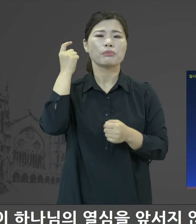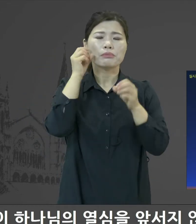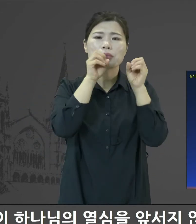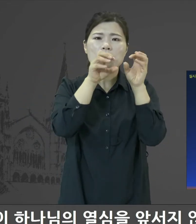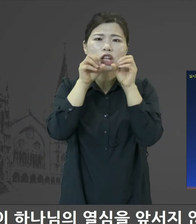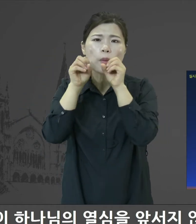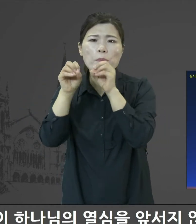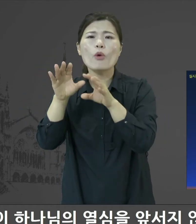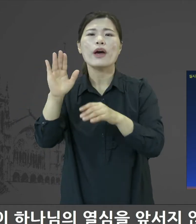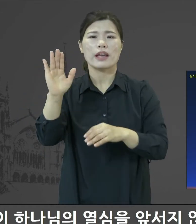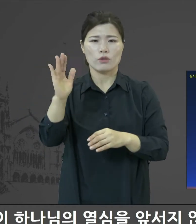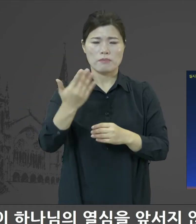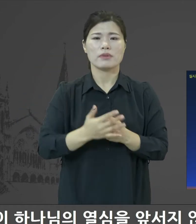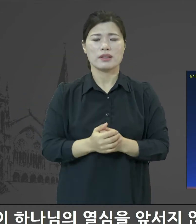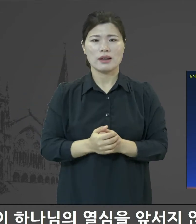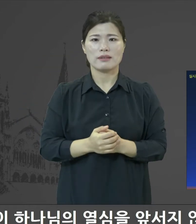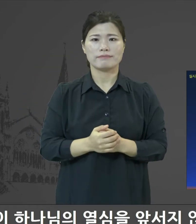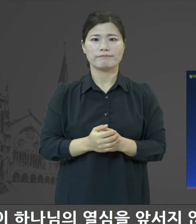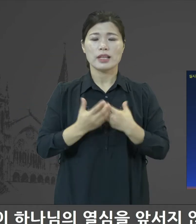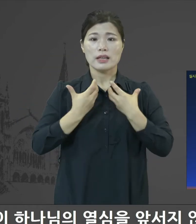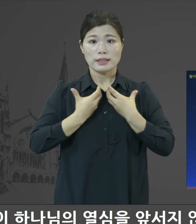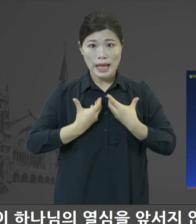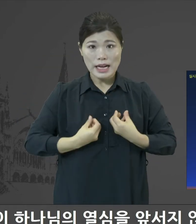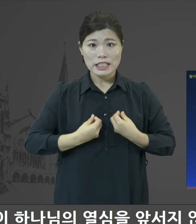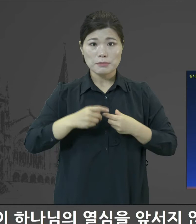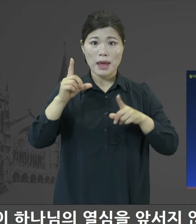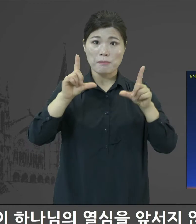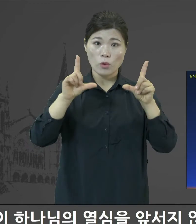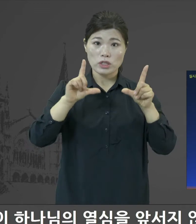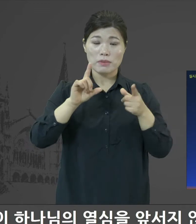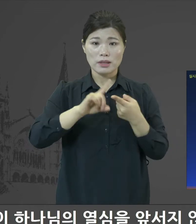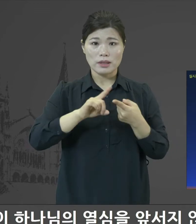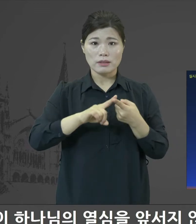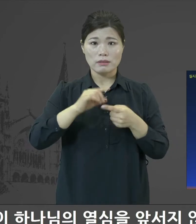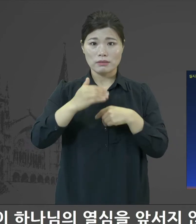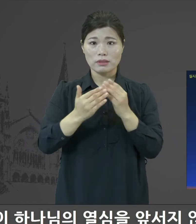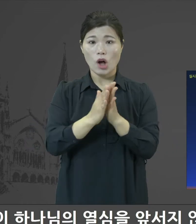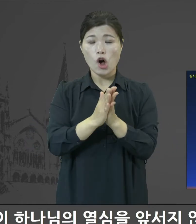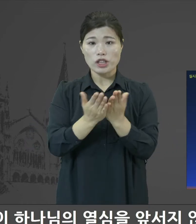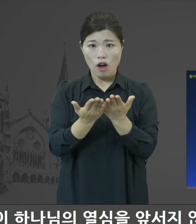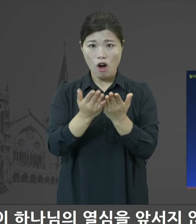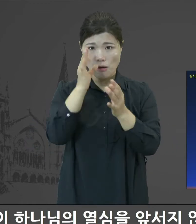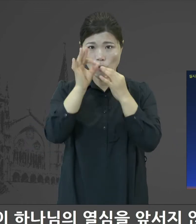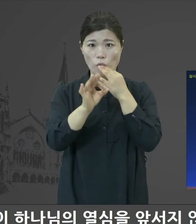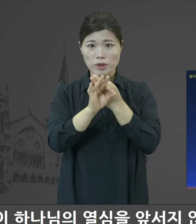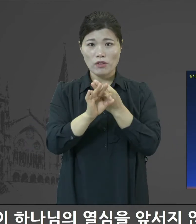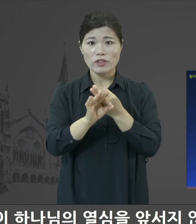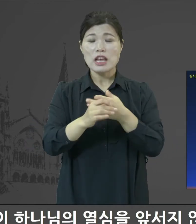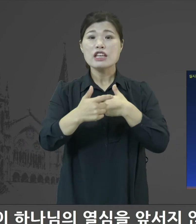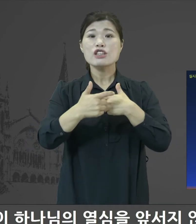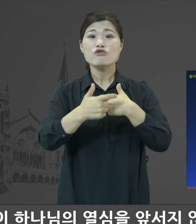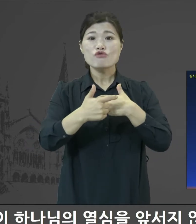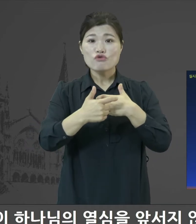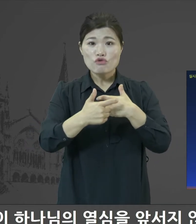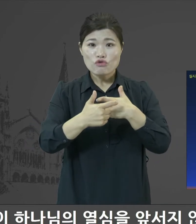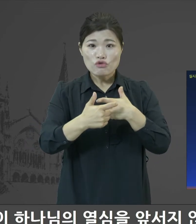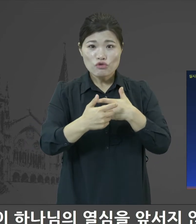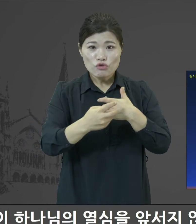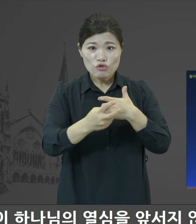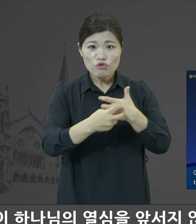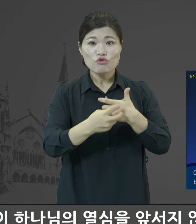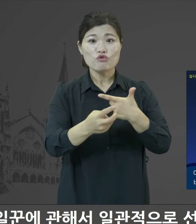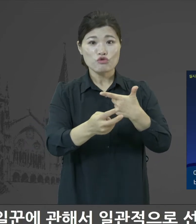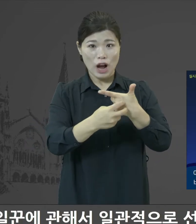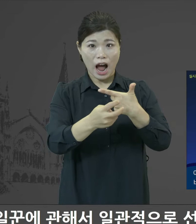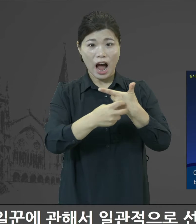메시지라는 사실입니다. 낙심의 상태를 표현하는 이제 성경의 첫 다른 구절을 볼 테인데 누가복음 18장 1절입니다. 자막으로